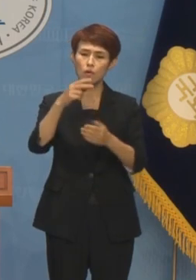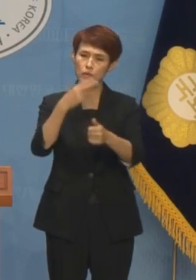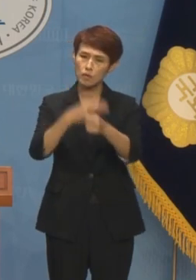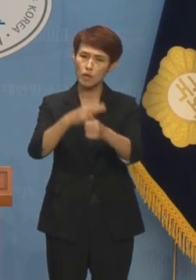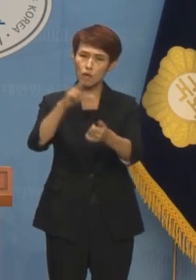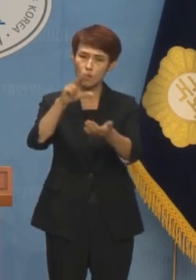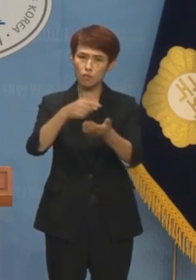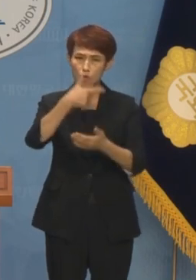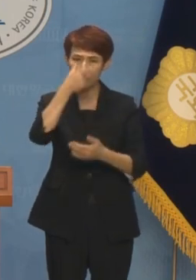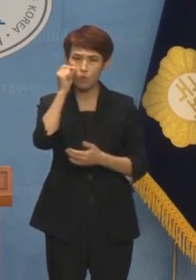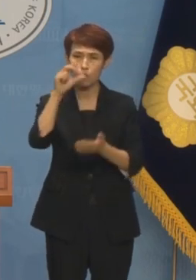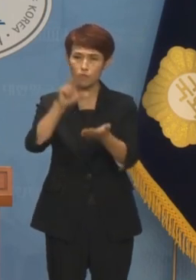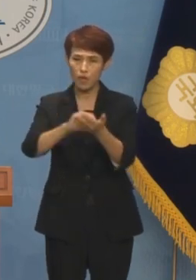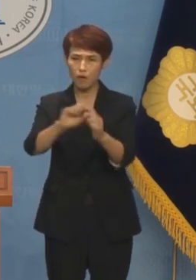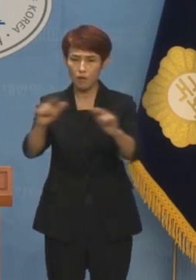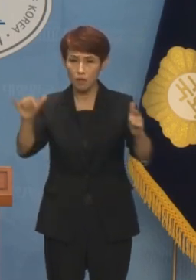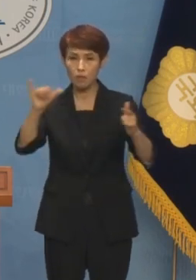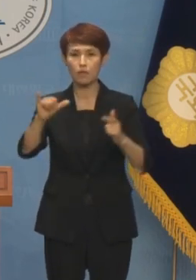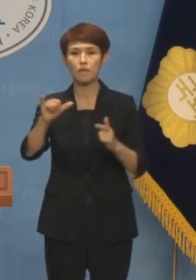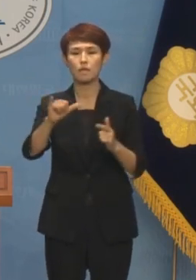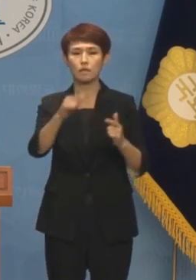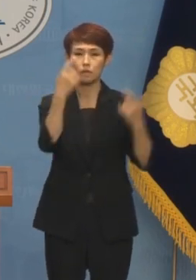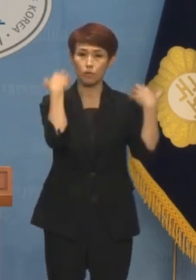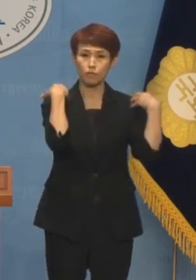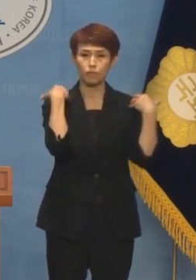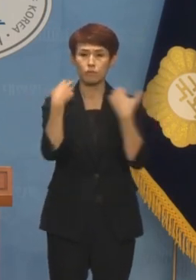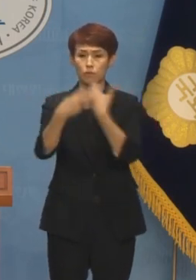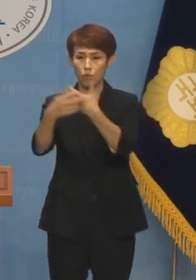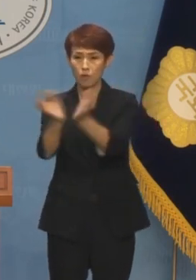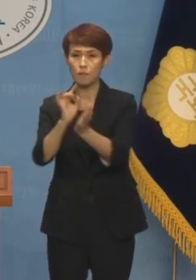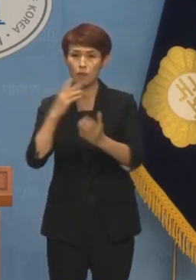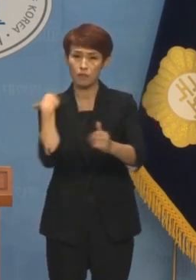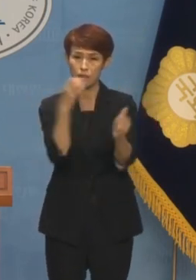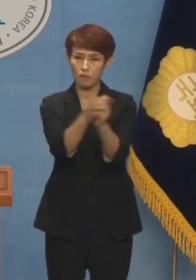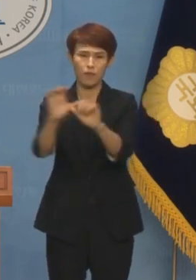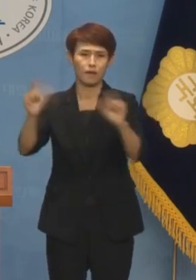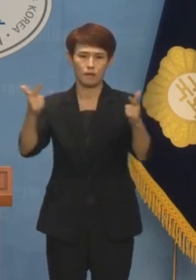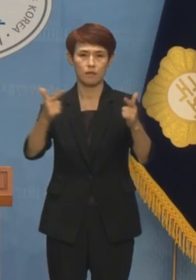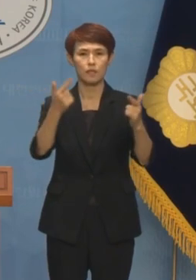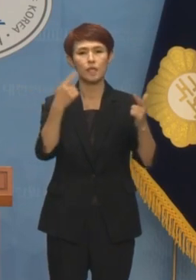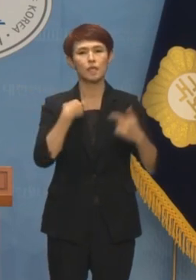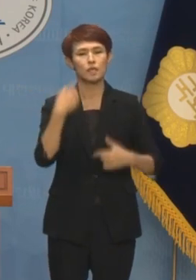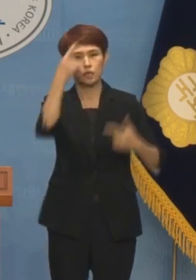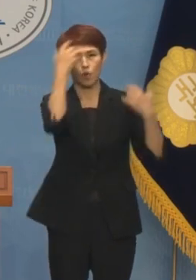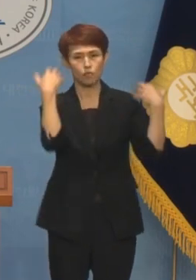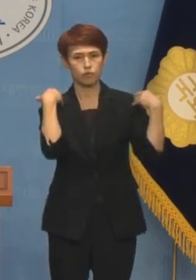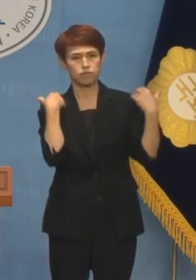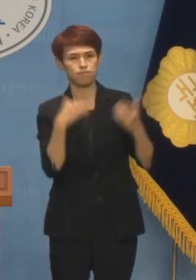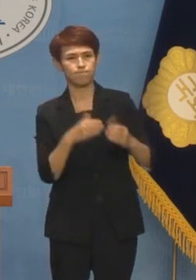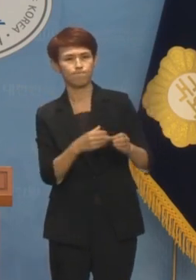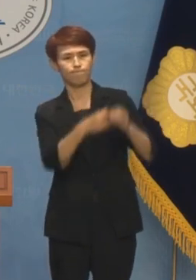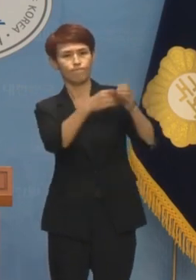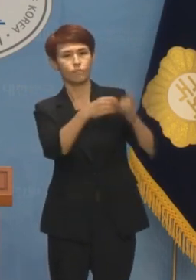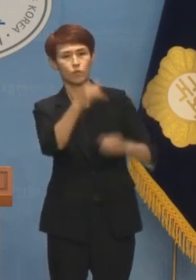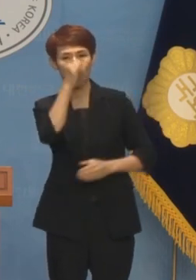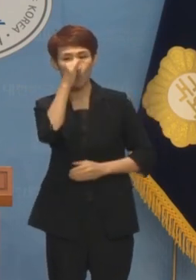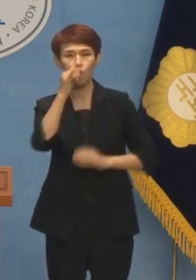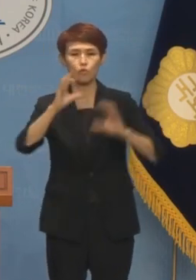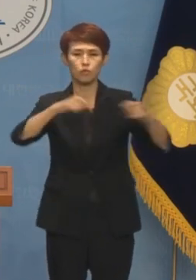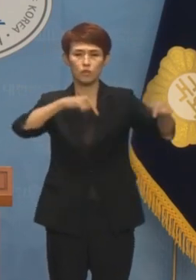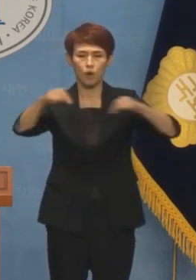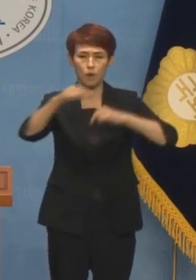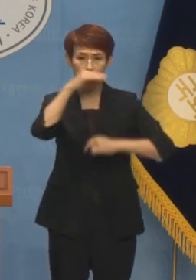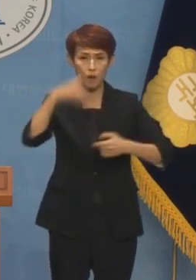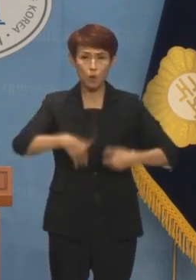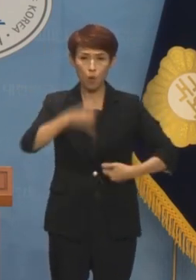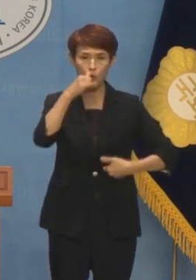책임이 정부와 의료계에만 있는 것은 아닙니다. 정부를 견제하고 국정 방향을 바로 잡아야 할